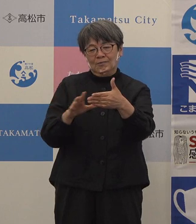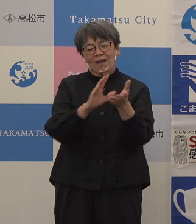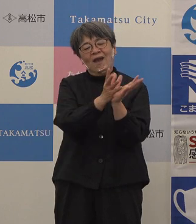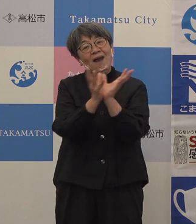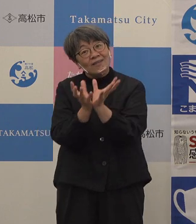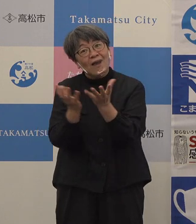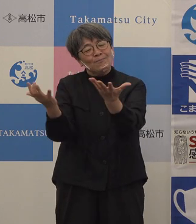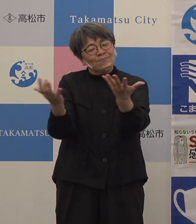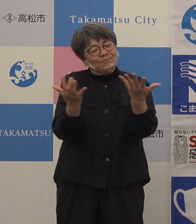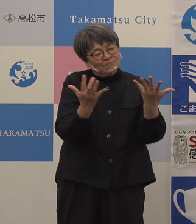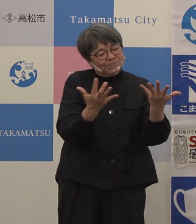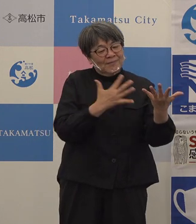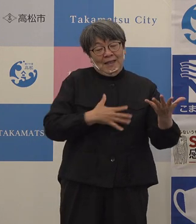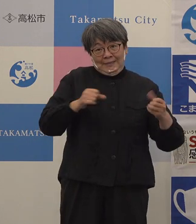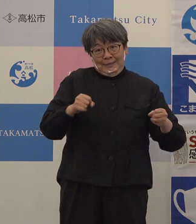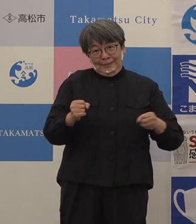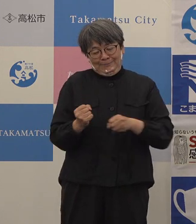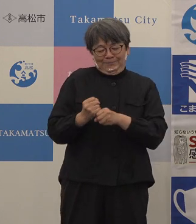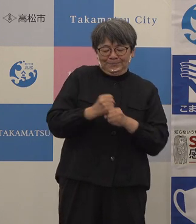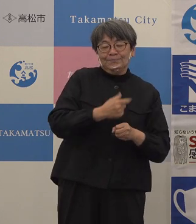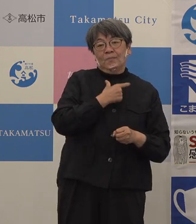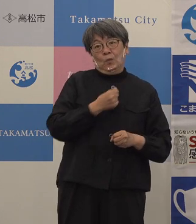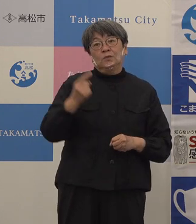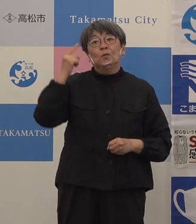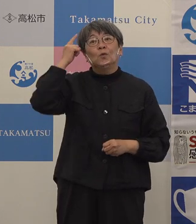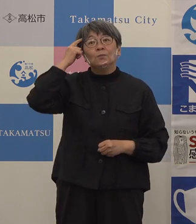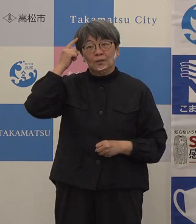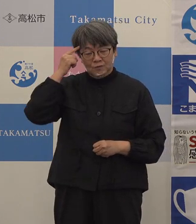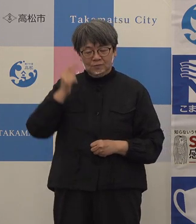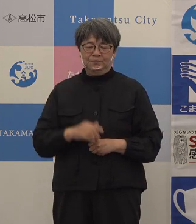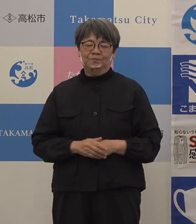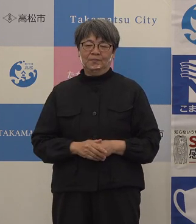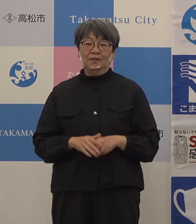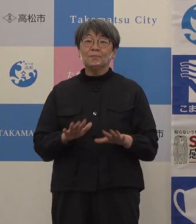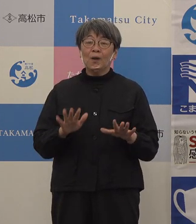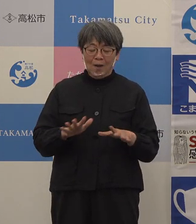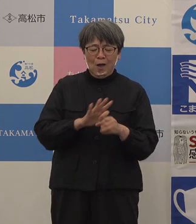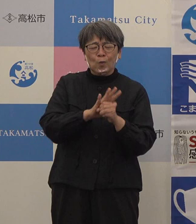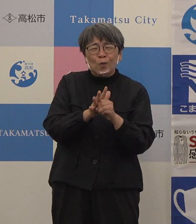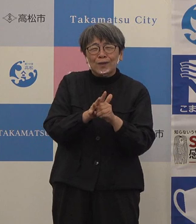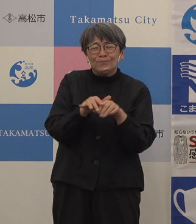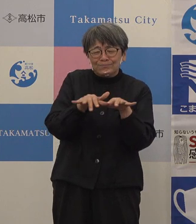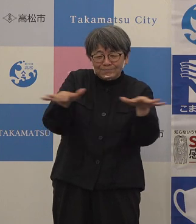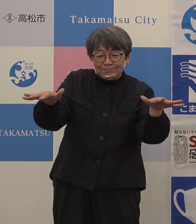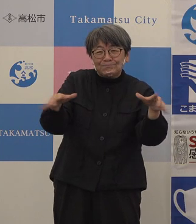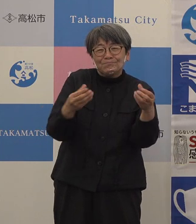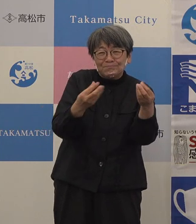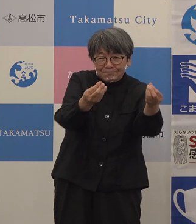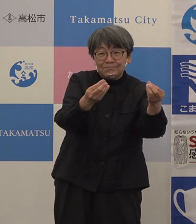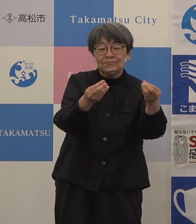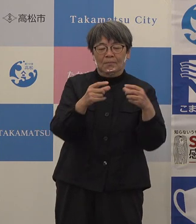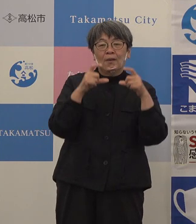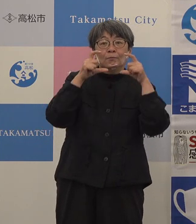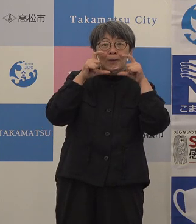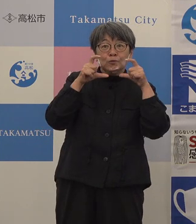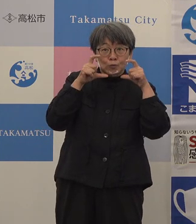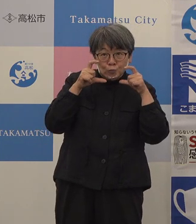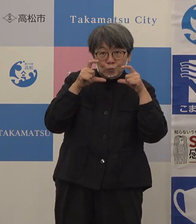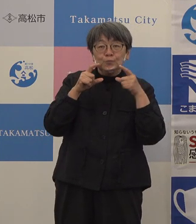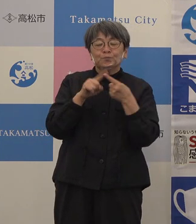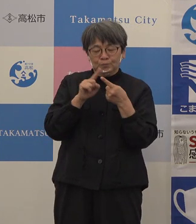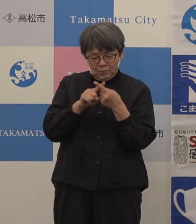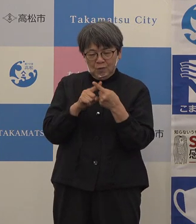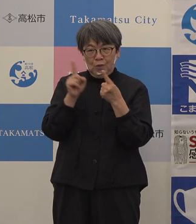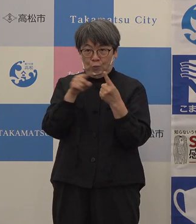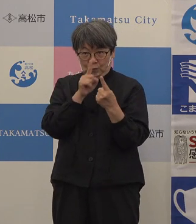ができればと存じております。なおコロナ禍でございますので、会場にお越しの際は不織布マスクの着用、人と